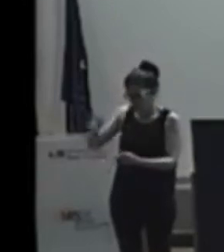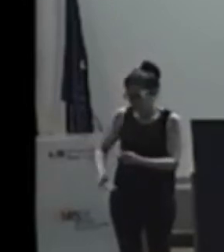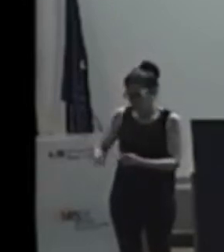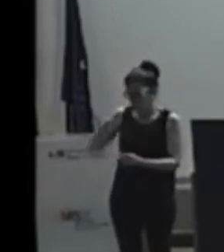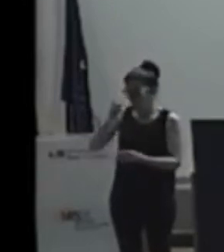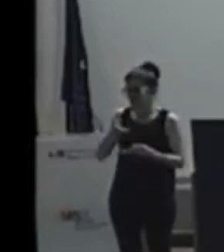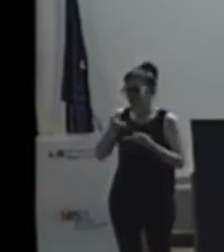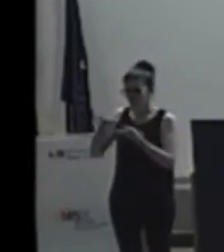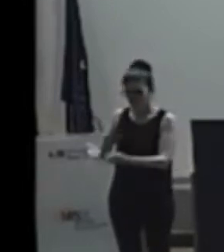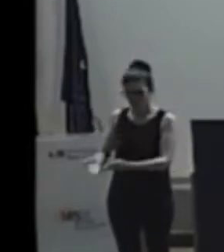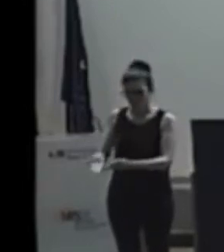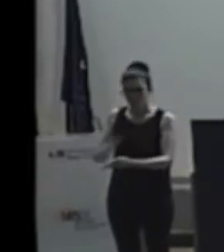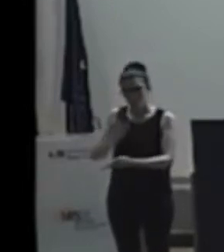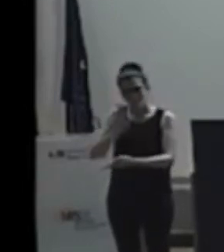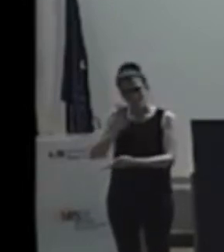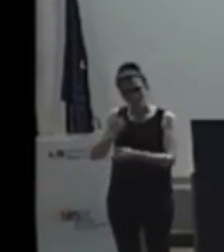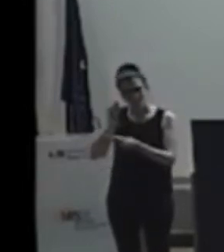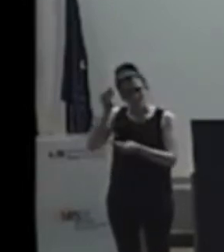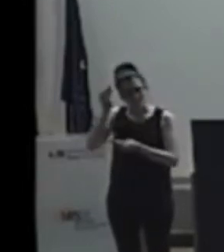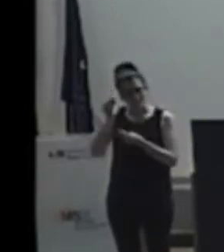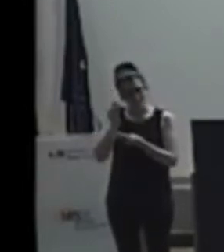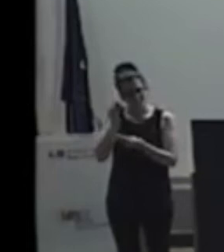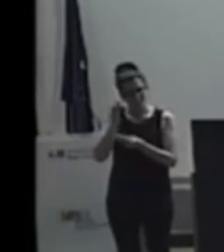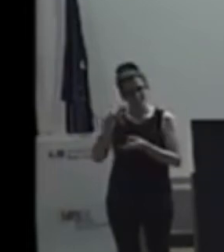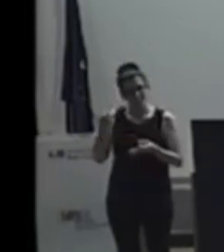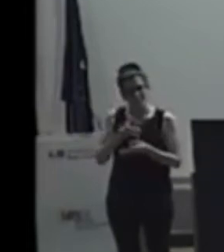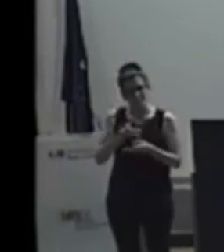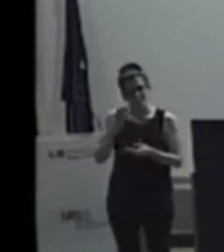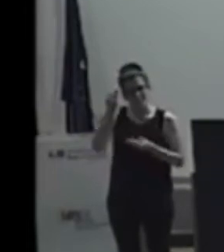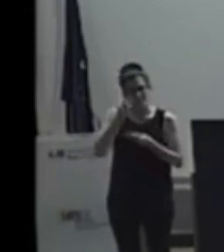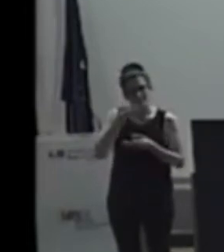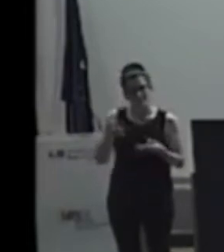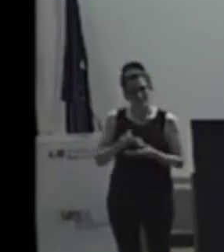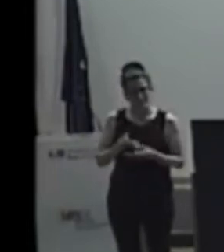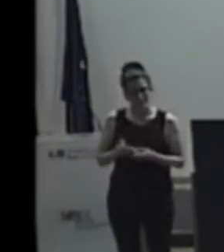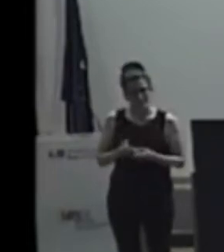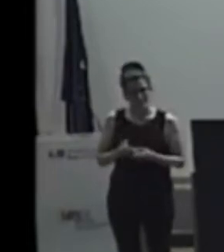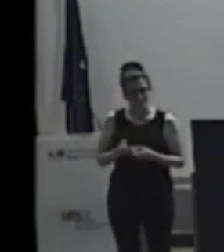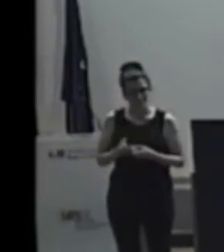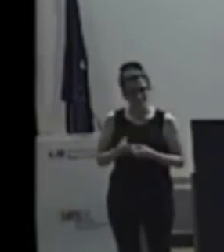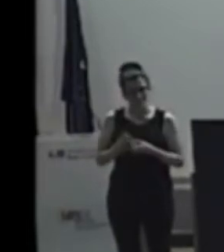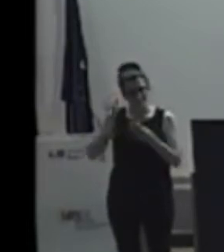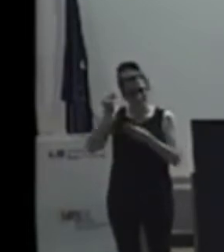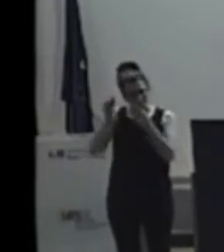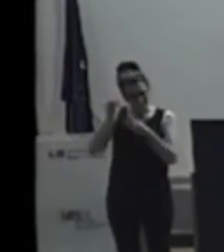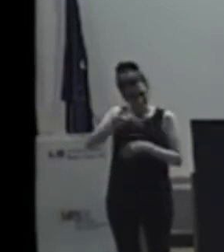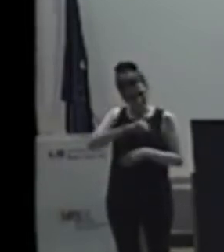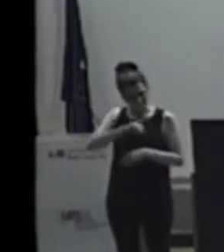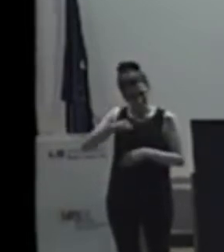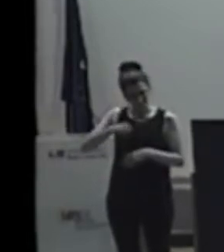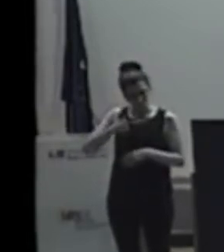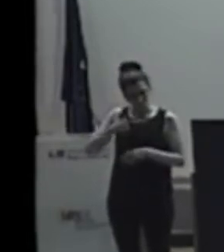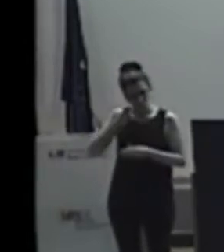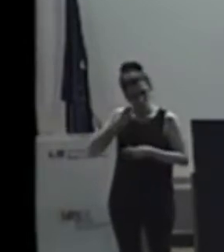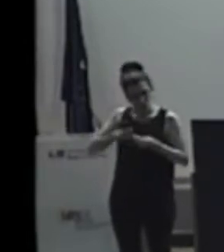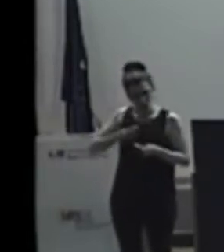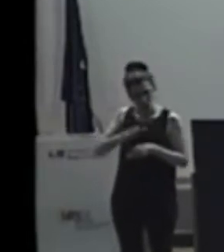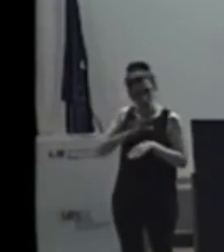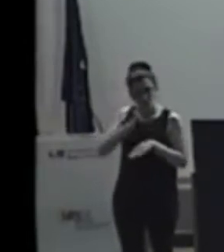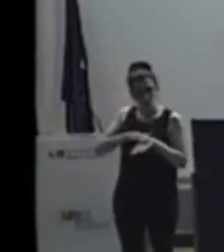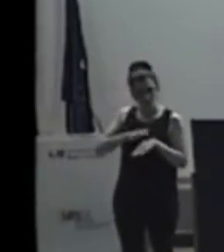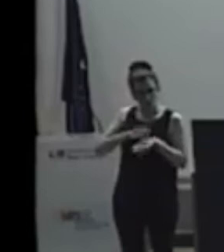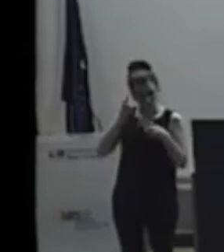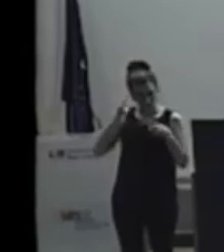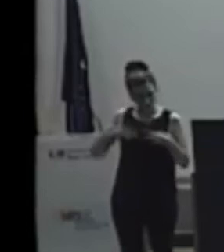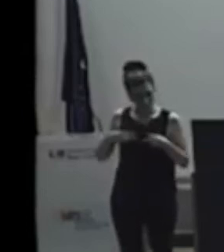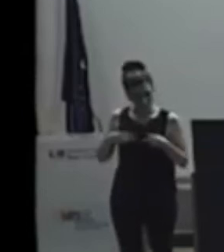no tengo ninguna duda, pero creo que lo que hay que plantearse es la reflexión individual de por qué lo hago, ¿no? Totalmente. A